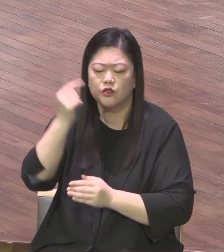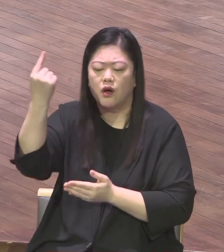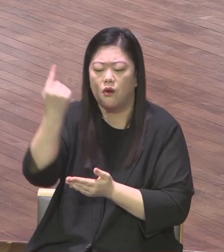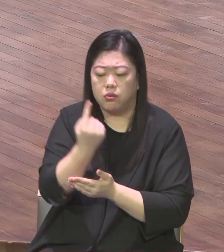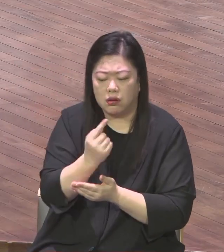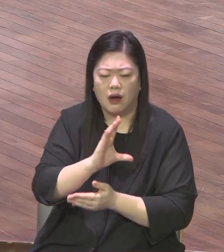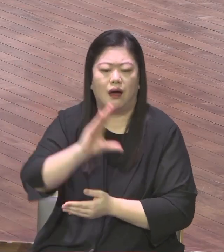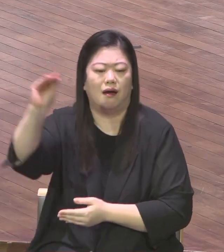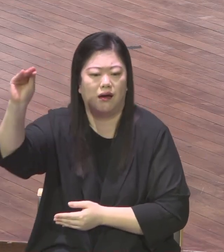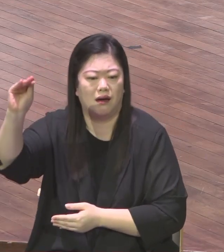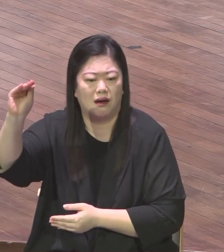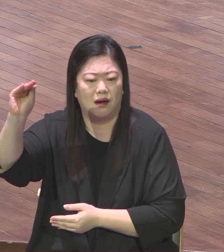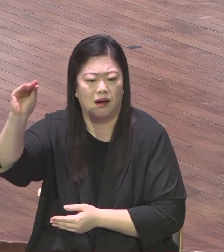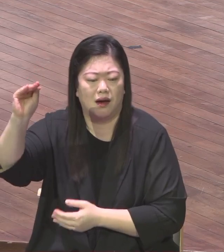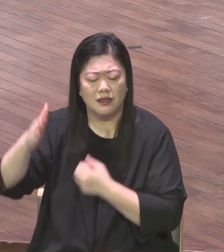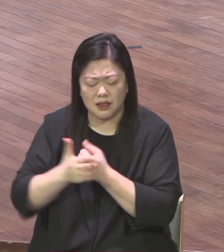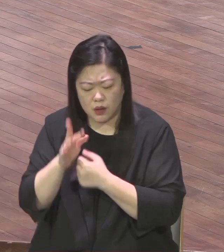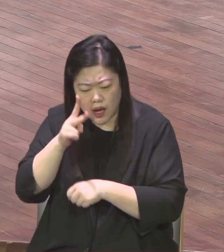것이 주의